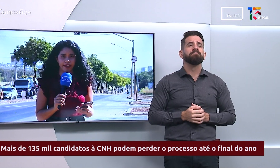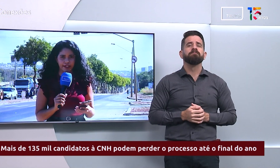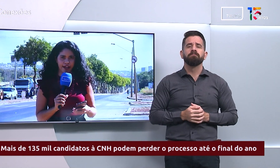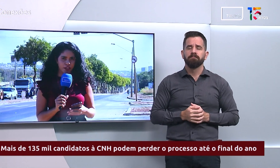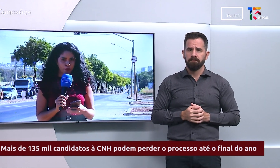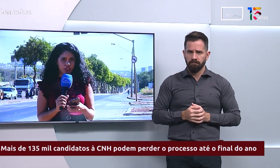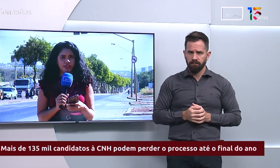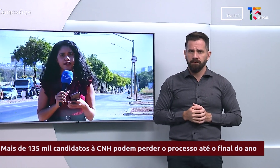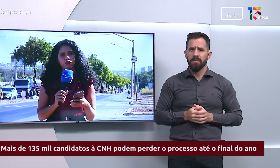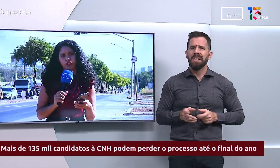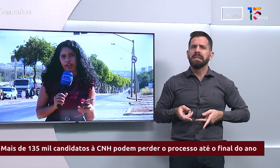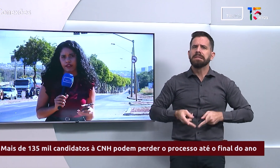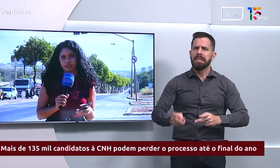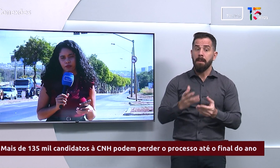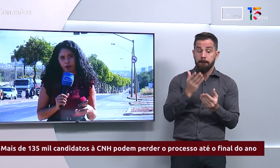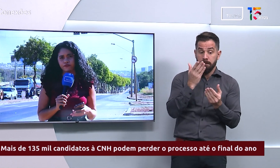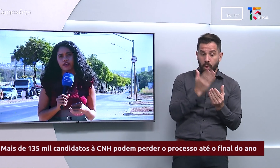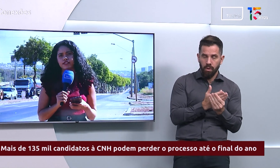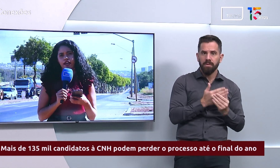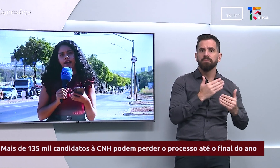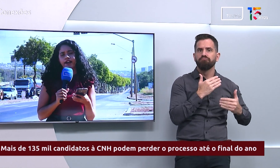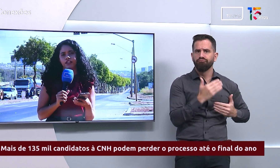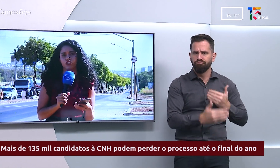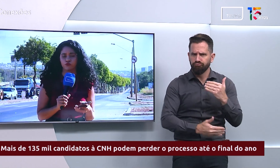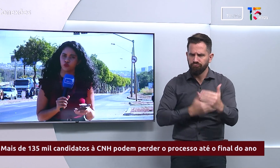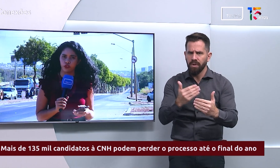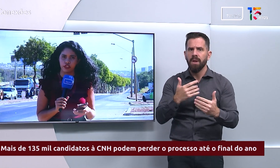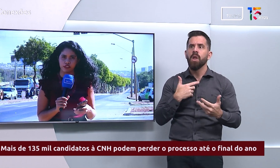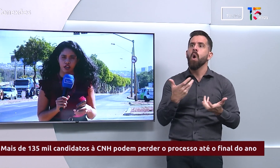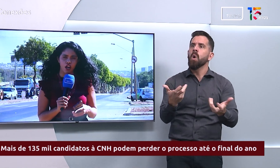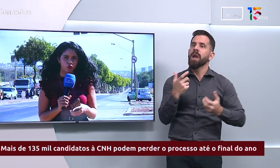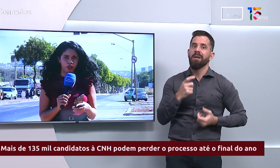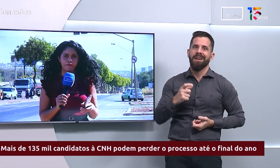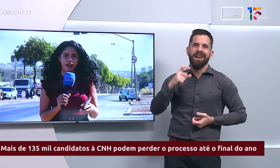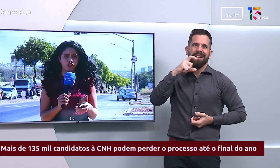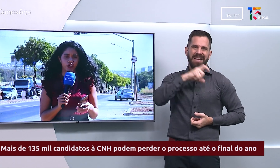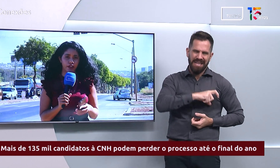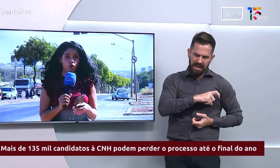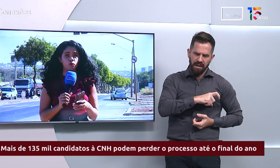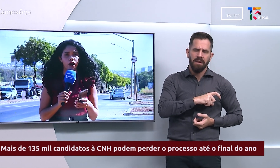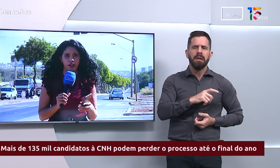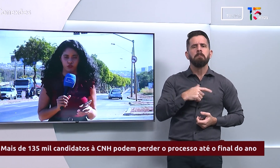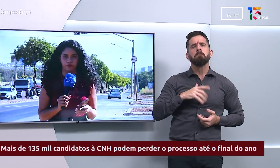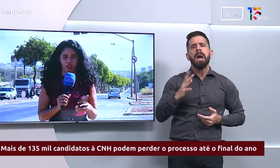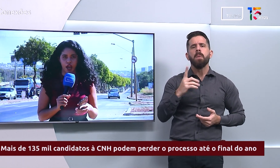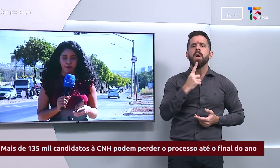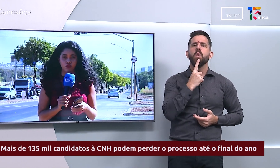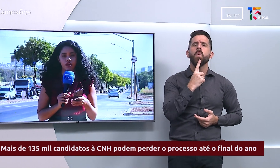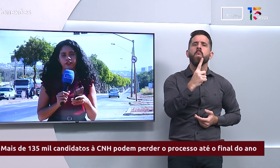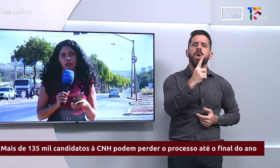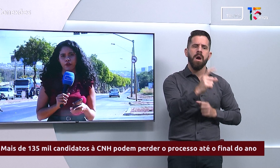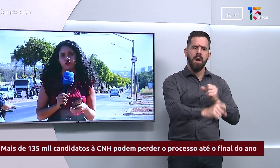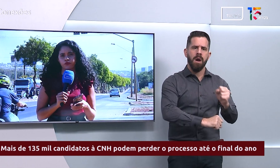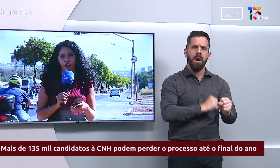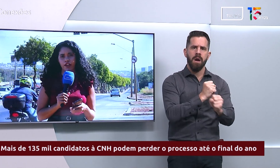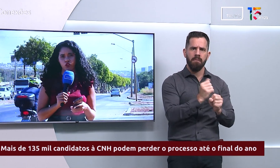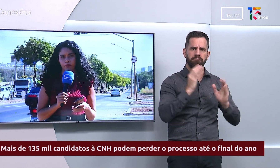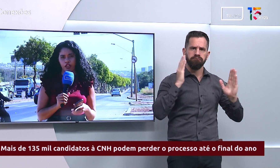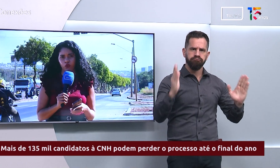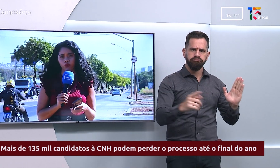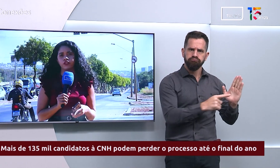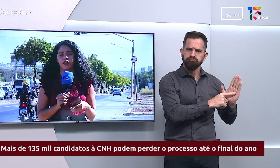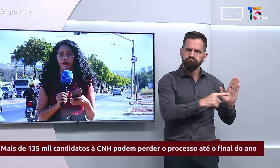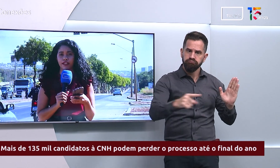Via de regra, cada processo desse para fazer a carteira de motorista dura em média aí um ano. Mas o levantamento